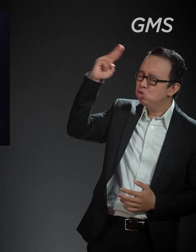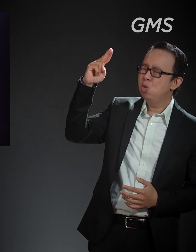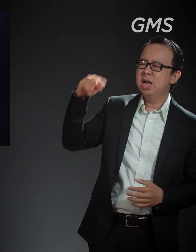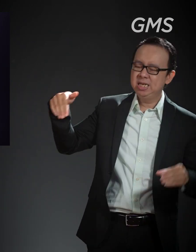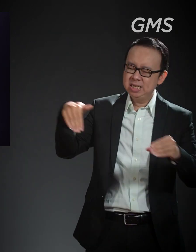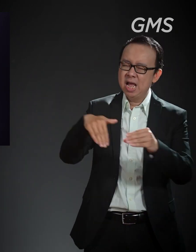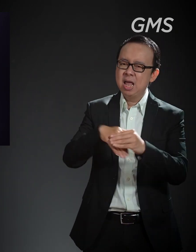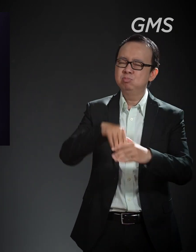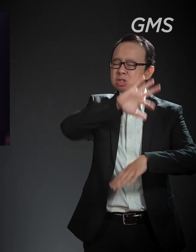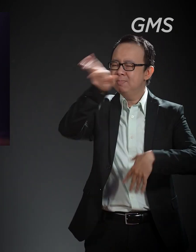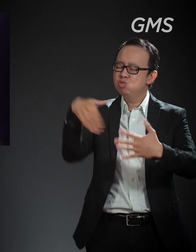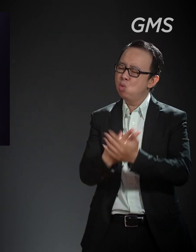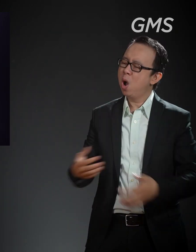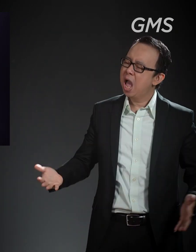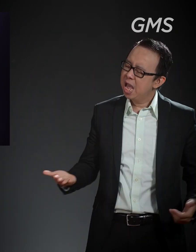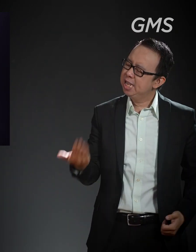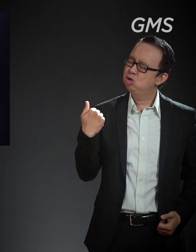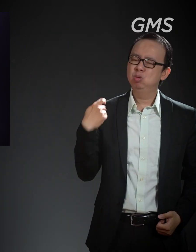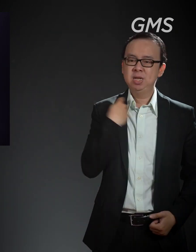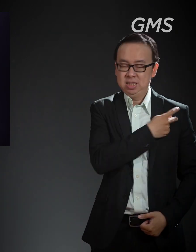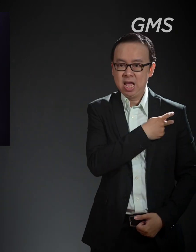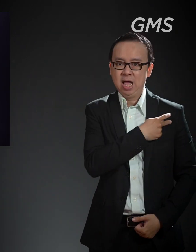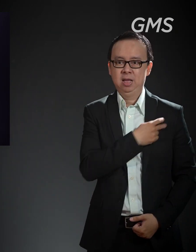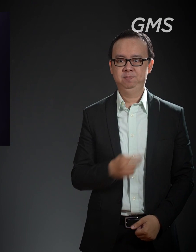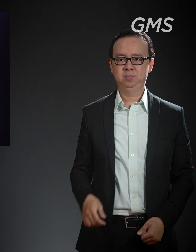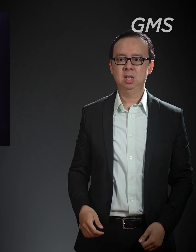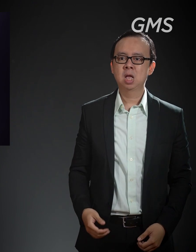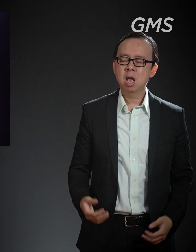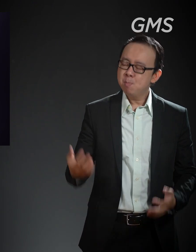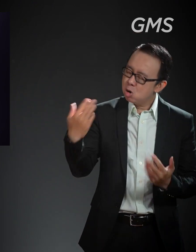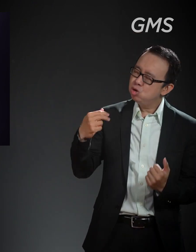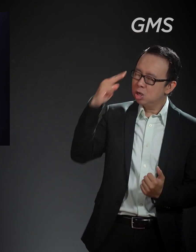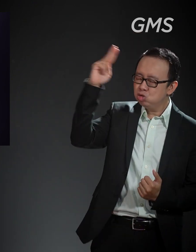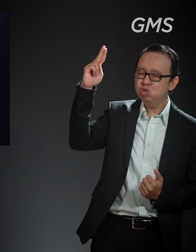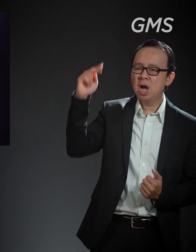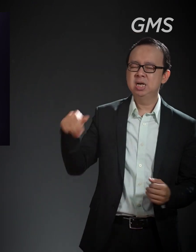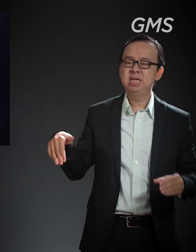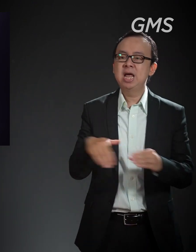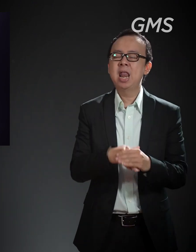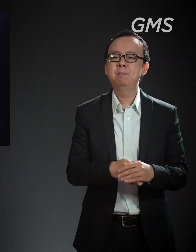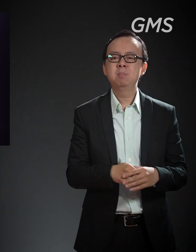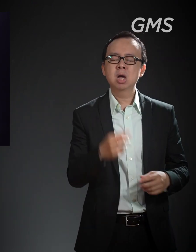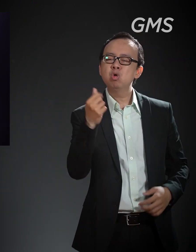kita. Termasuk di area keuangan. Sebentar waktu kita nanti ambil perjamuan kudus.